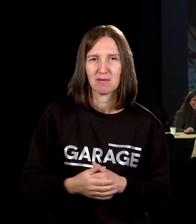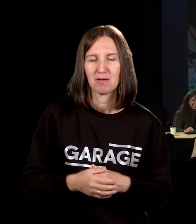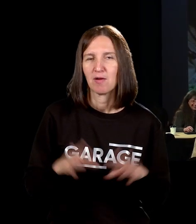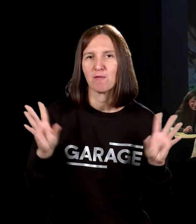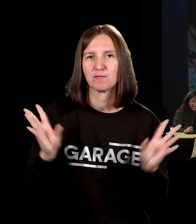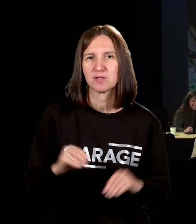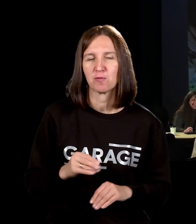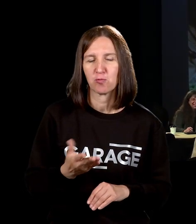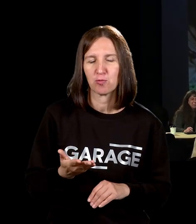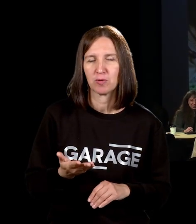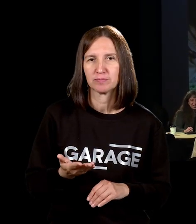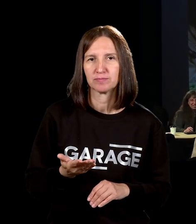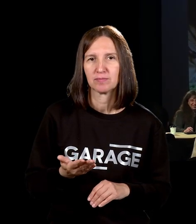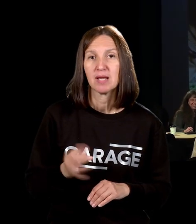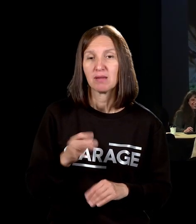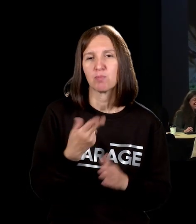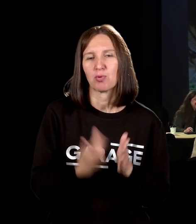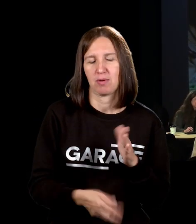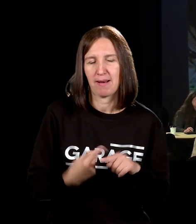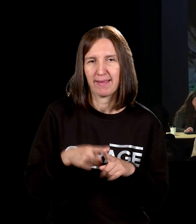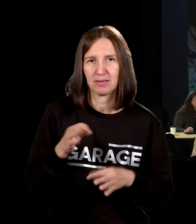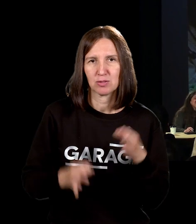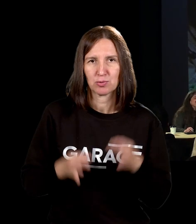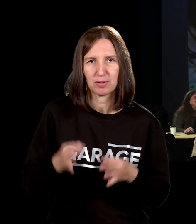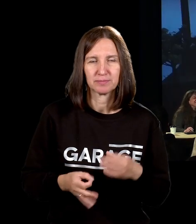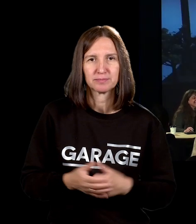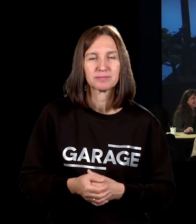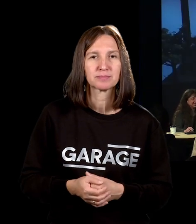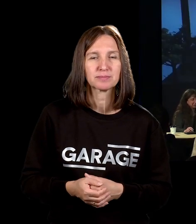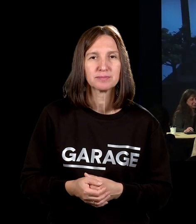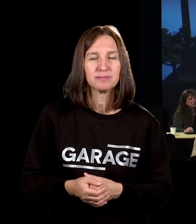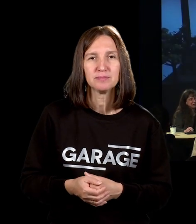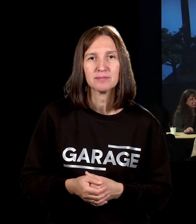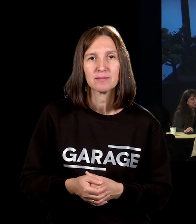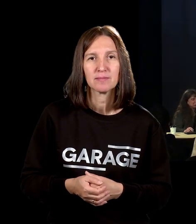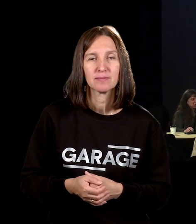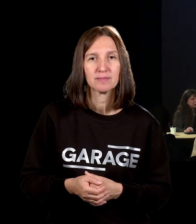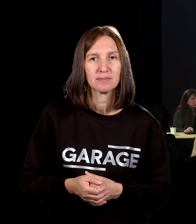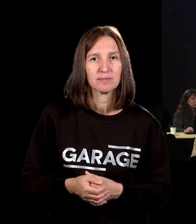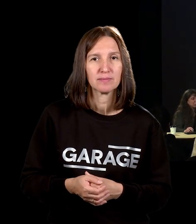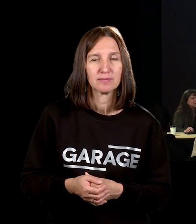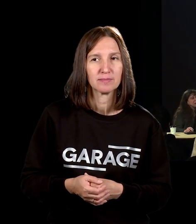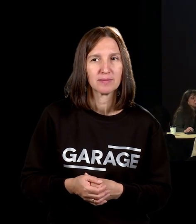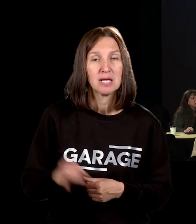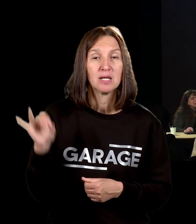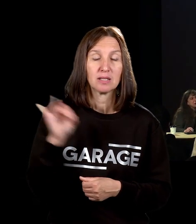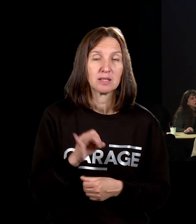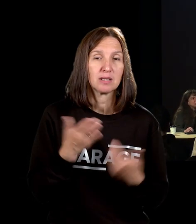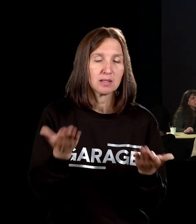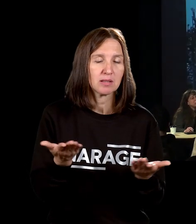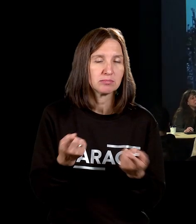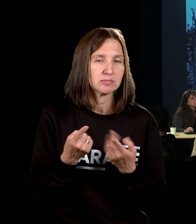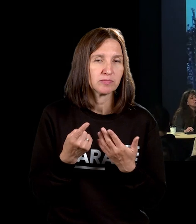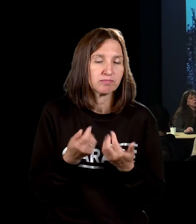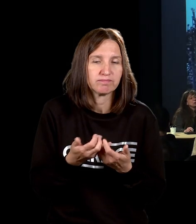всего сразу, и проиграли этот суд. Вот, и как бы вот там бесконечное